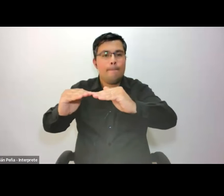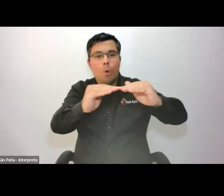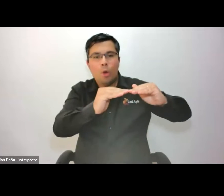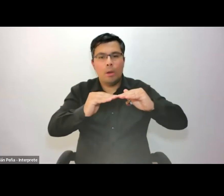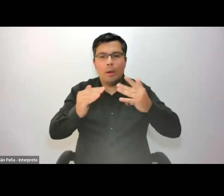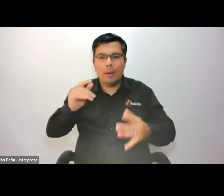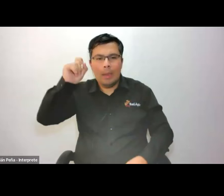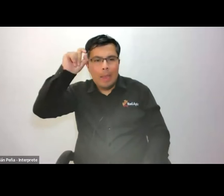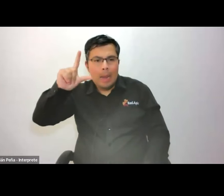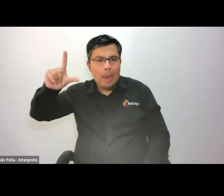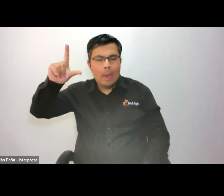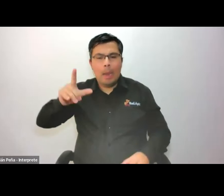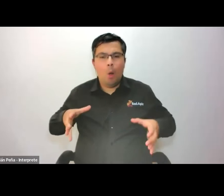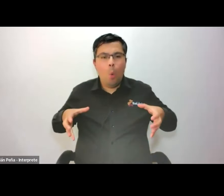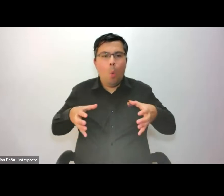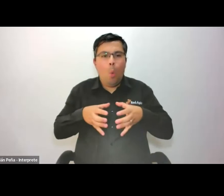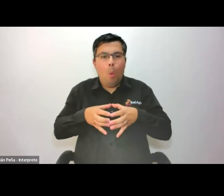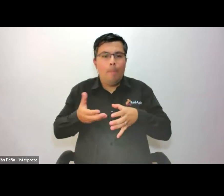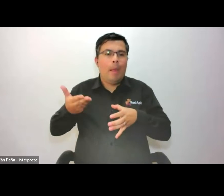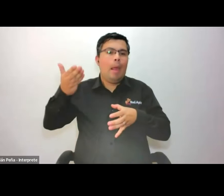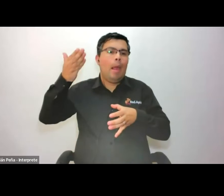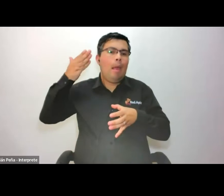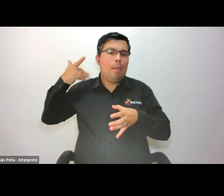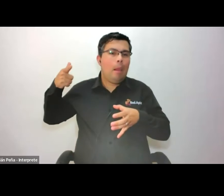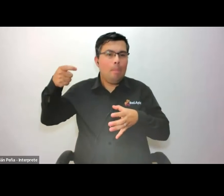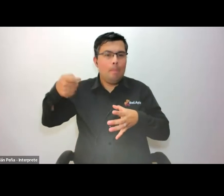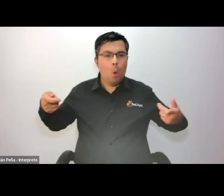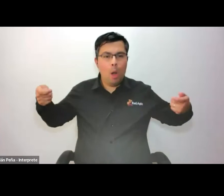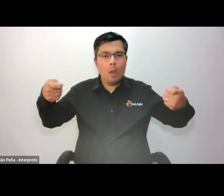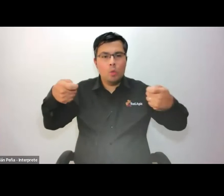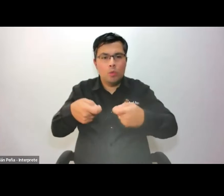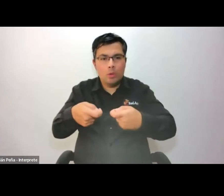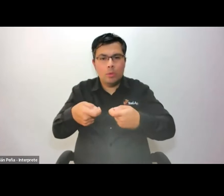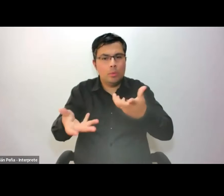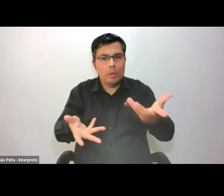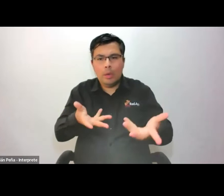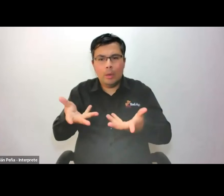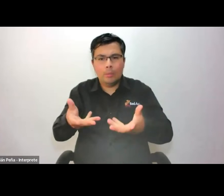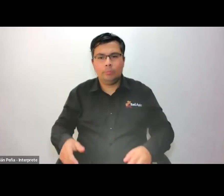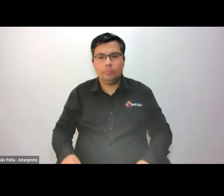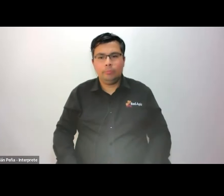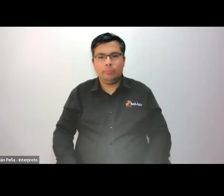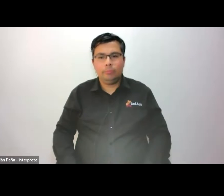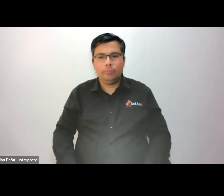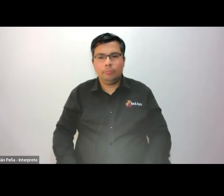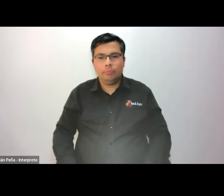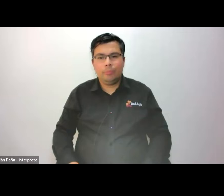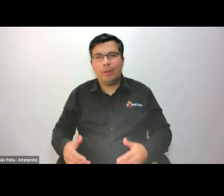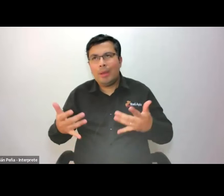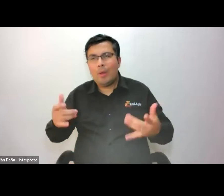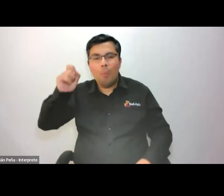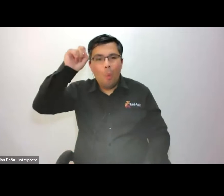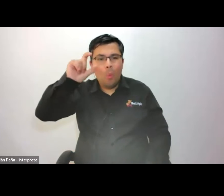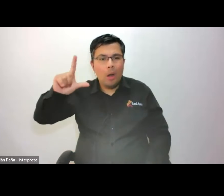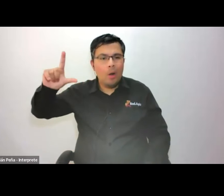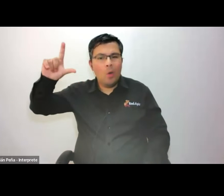se nos ha transmitido desde el pago de la subvención, se ha transformado finalmente en una lógica de exclusión que no es la lógica